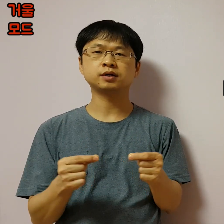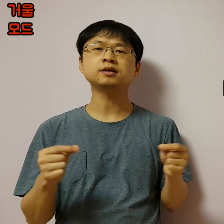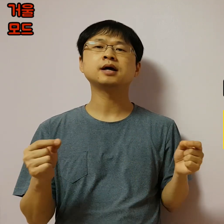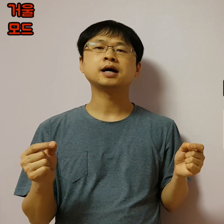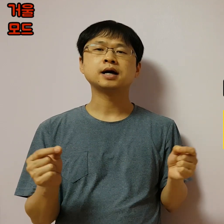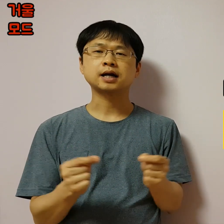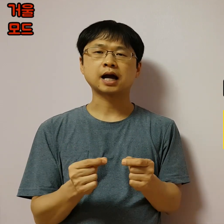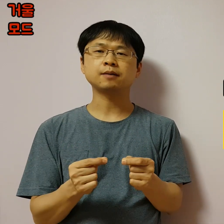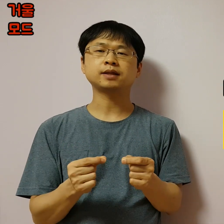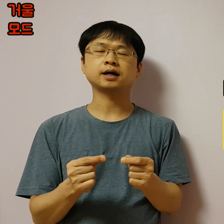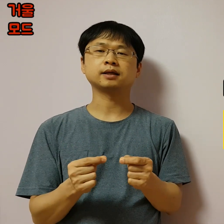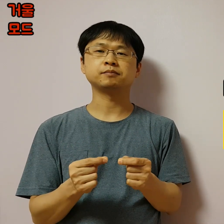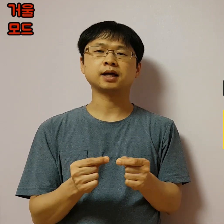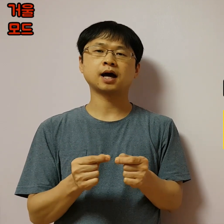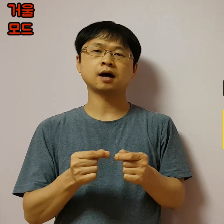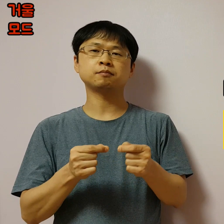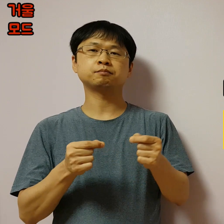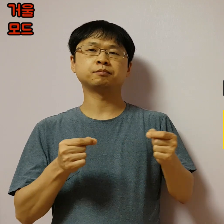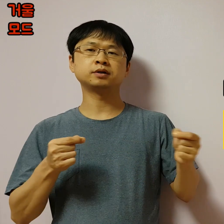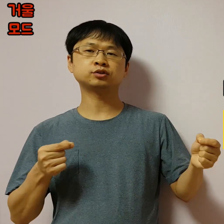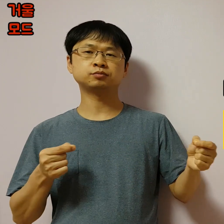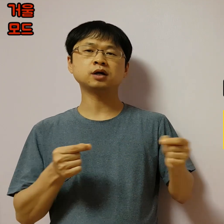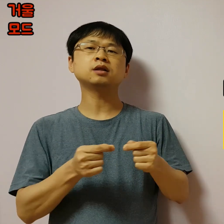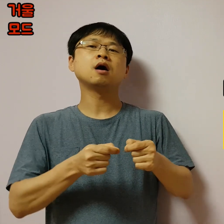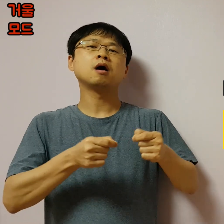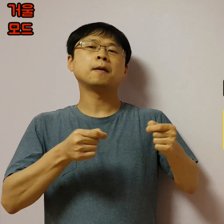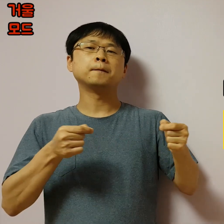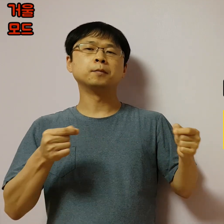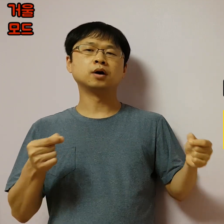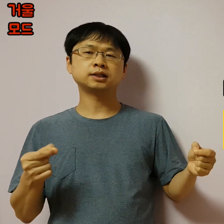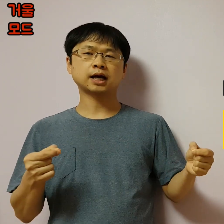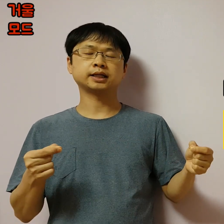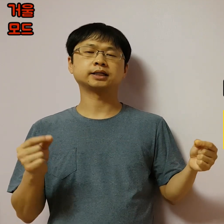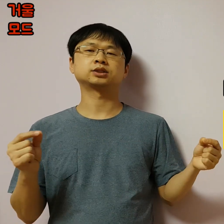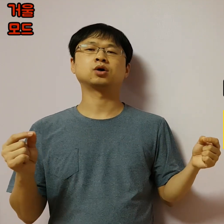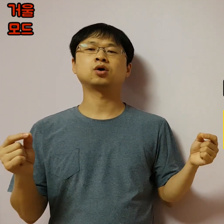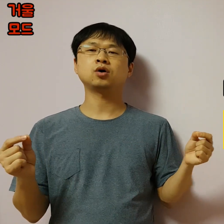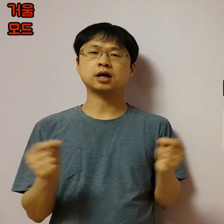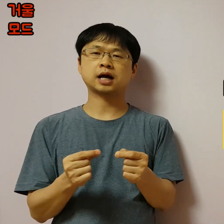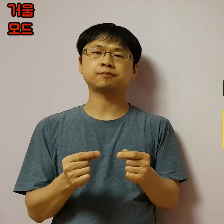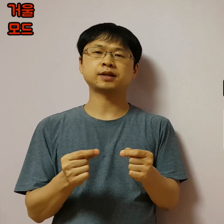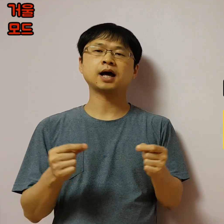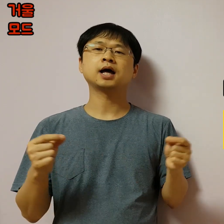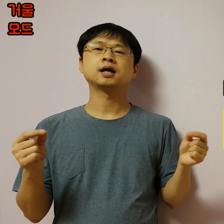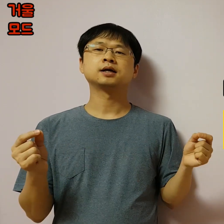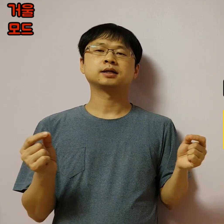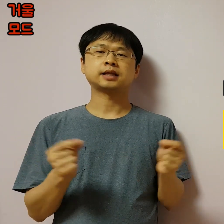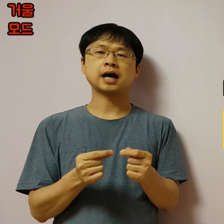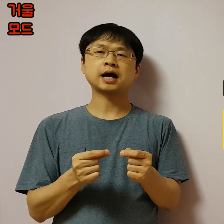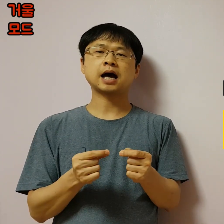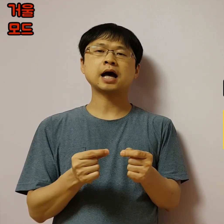모아주면 가깝다가 됩니다. 벌려주면 멀다가 되겠죠. 가깝다.